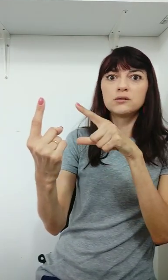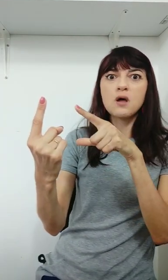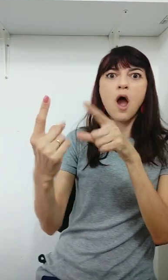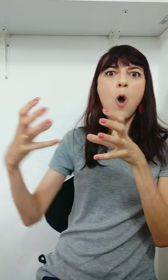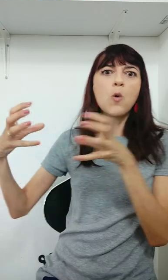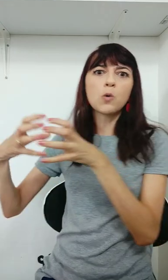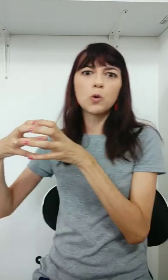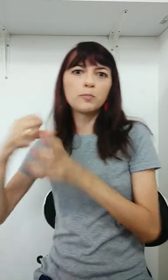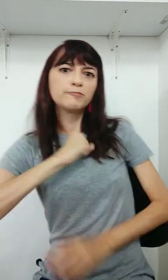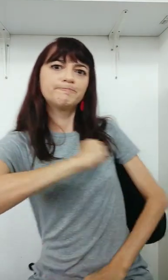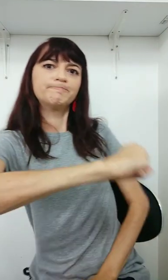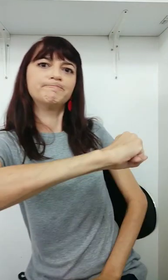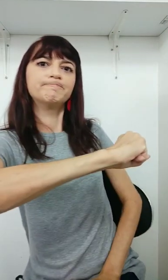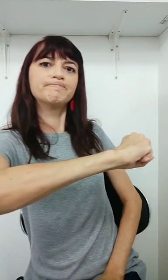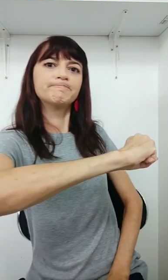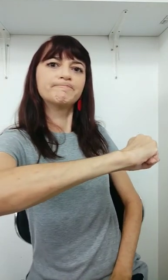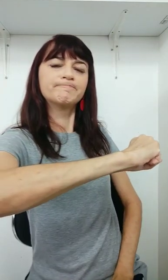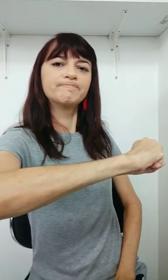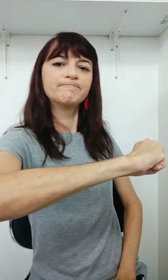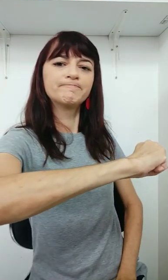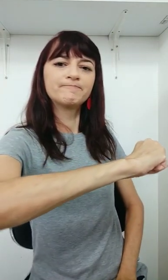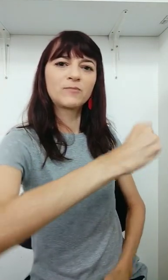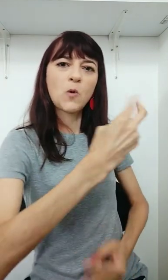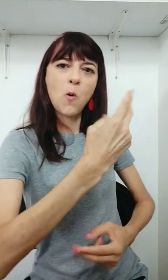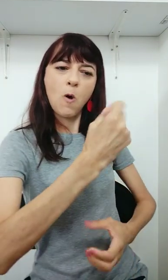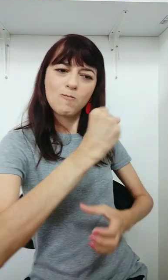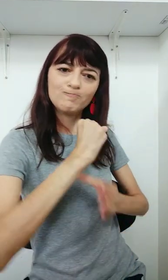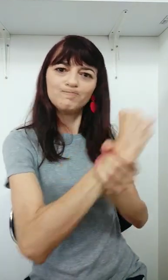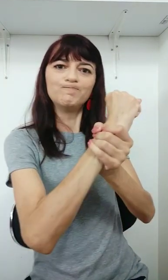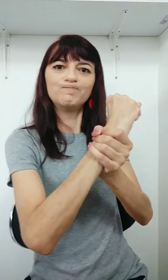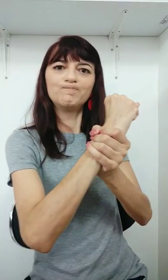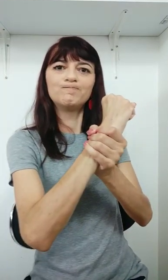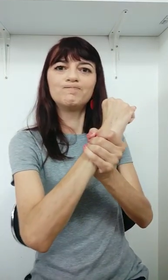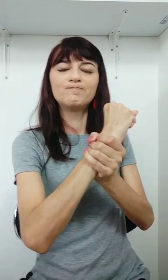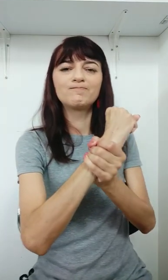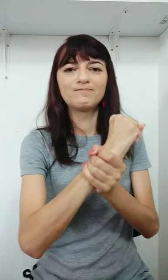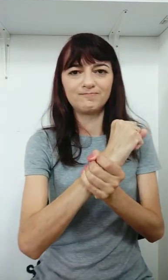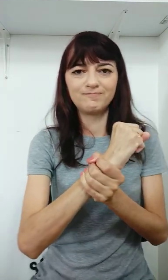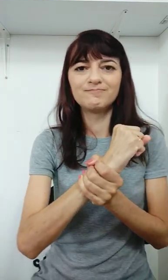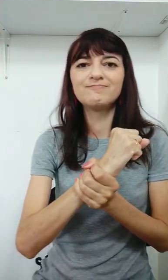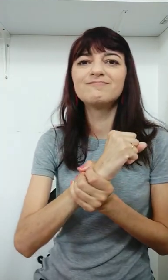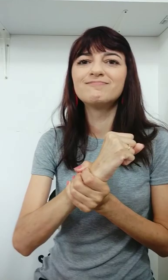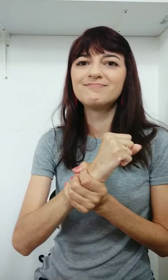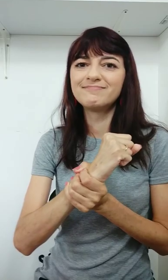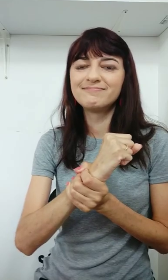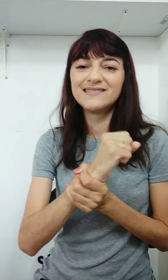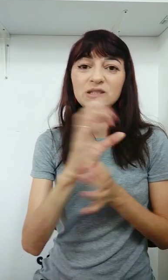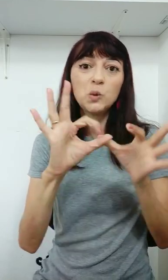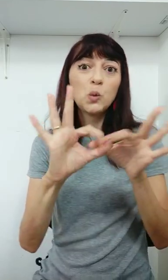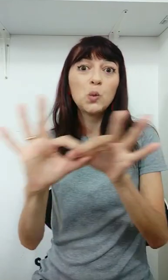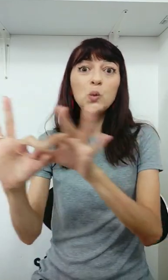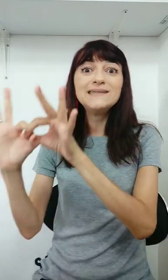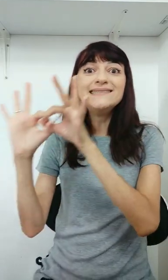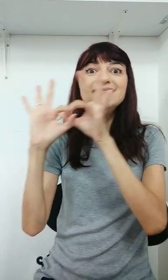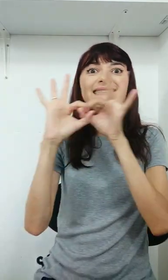quando uma pessoa ofende algum surdo, né, a comunidade surda se une para defender aquele surdo, para resistir a